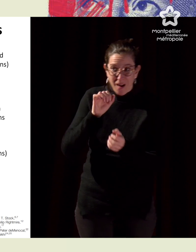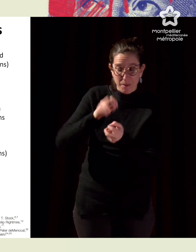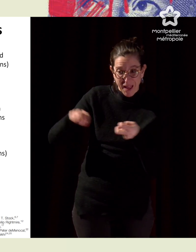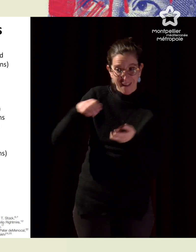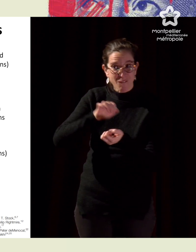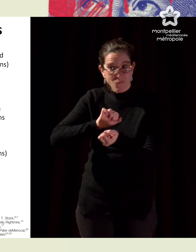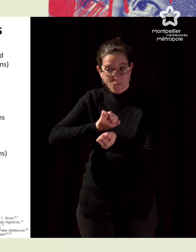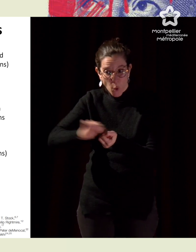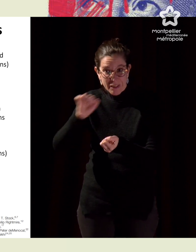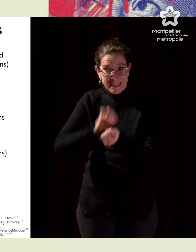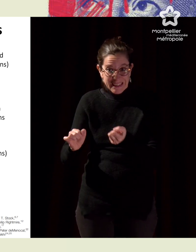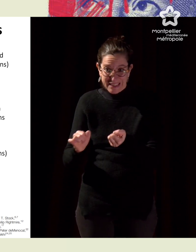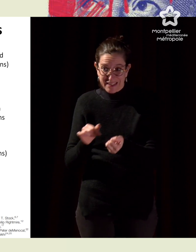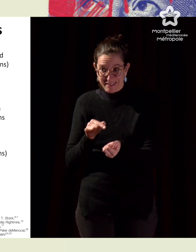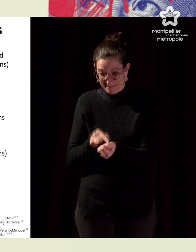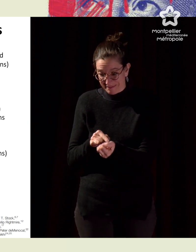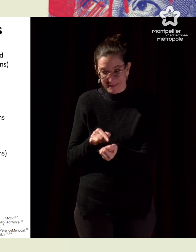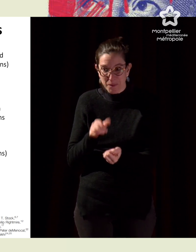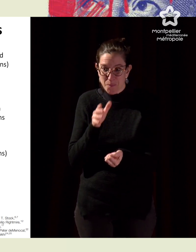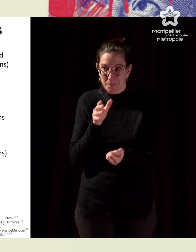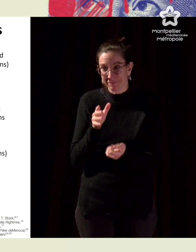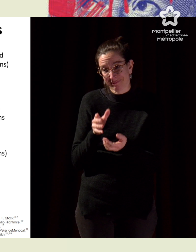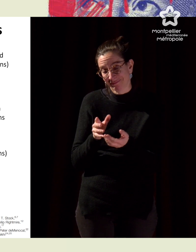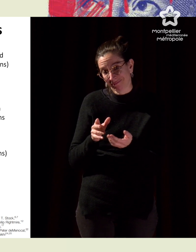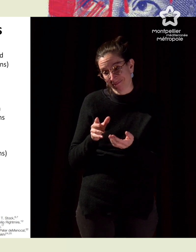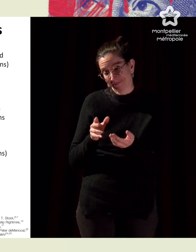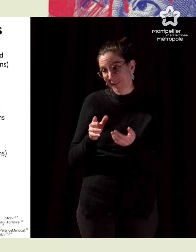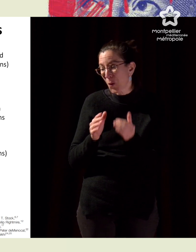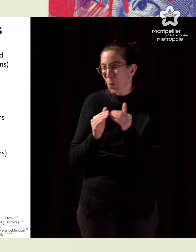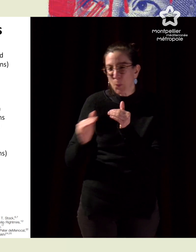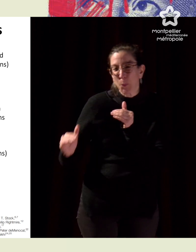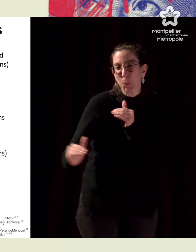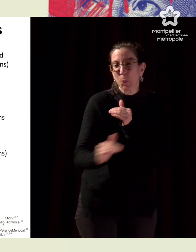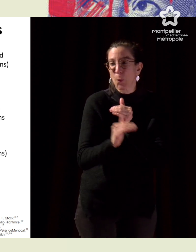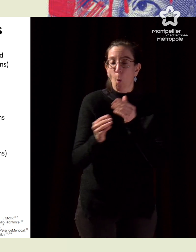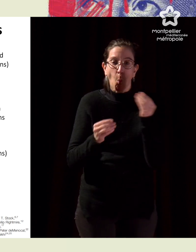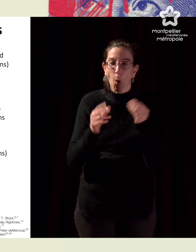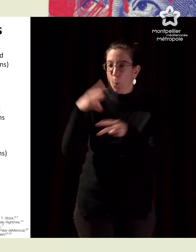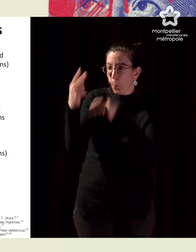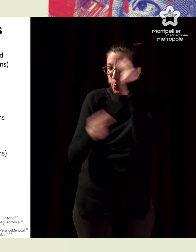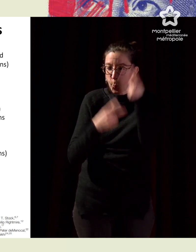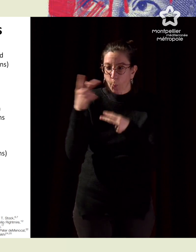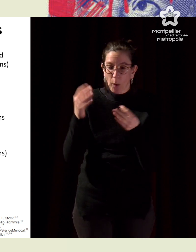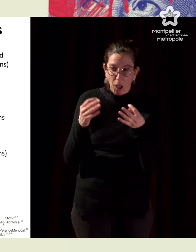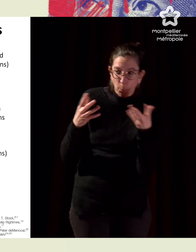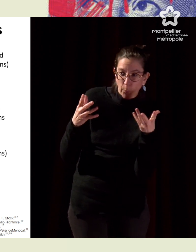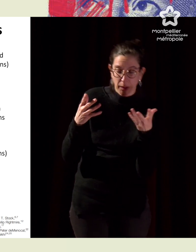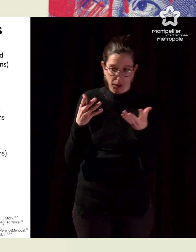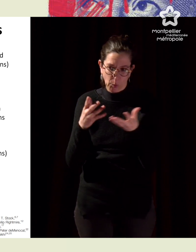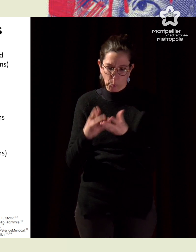pas dans des zones très tropicales. Mais il est tout à fait vraisemblable que les premiers